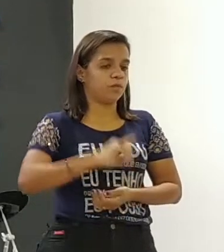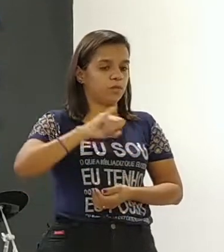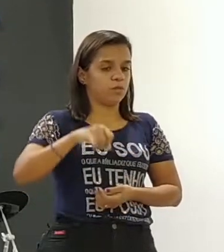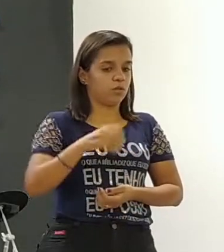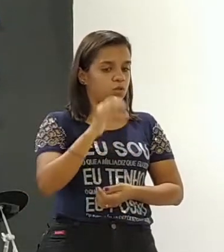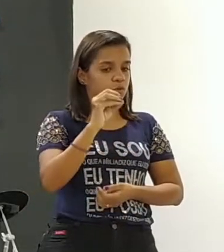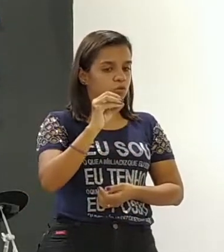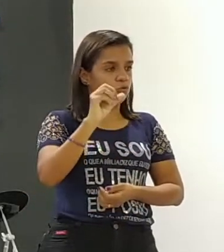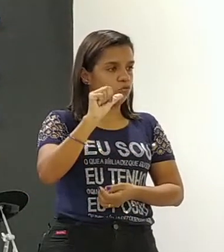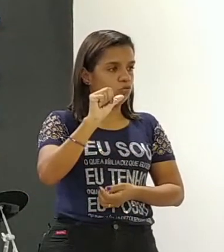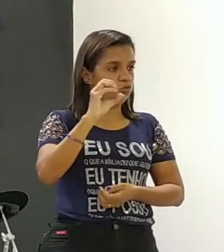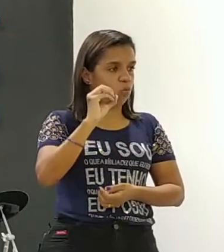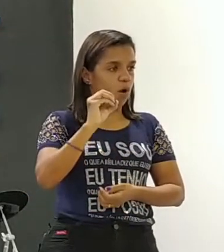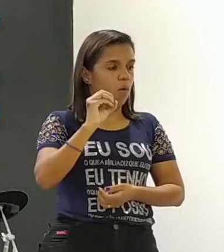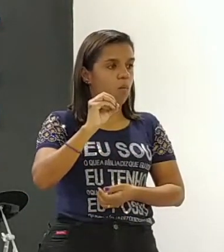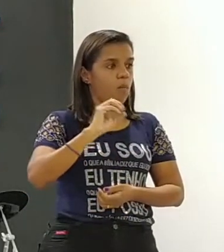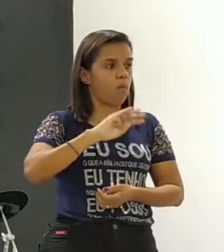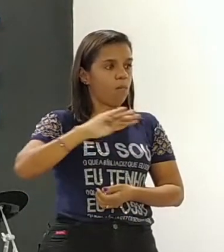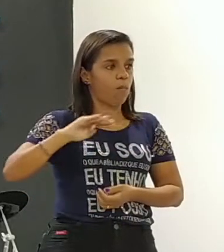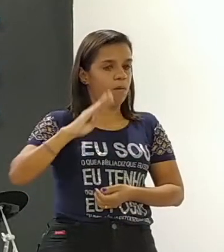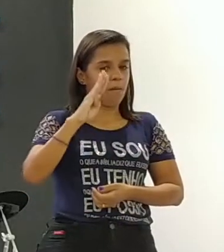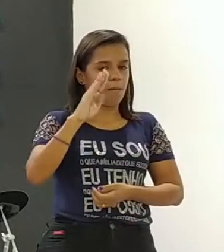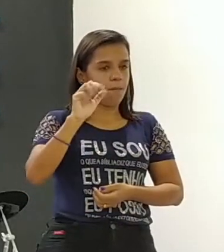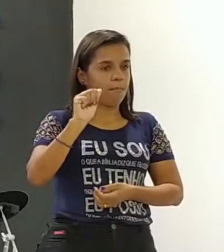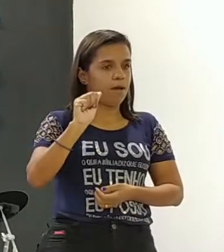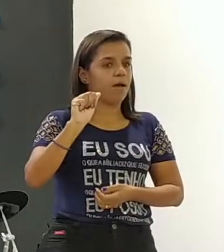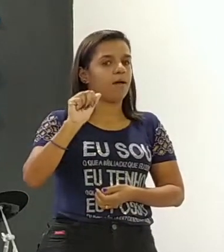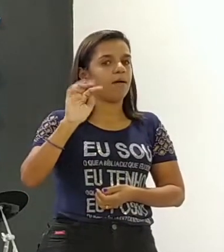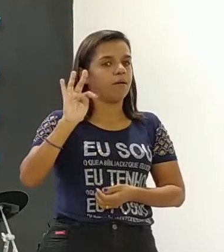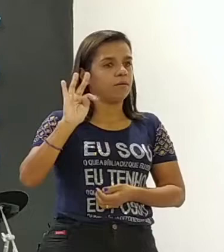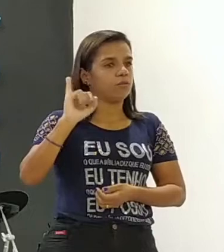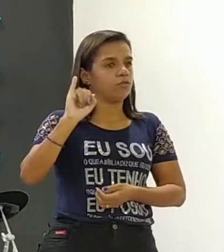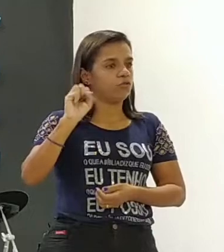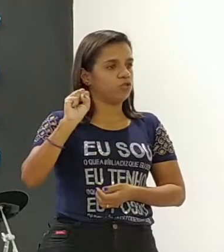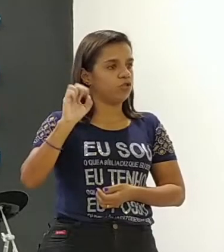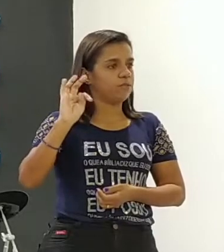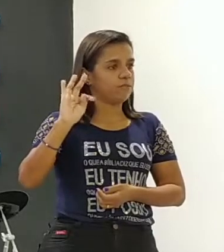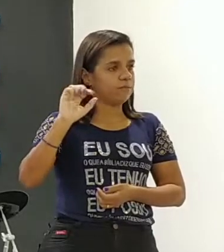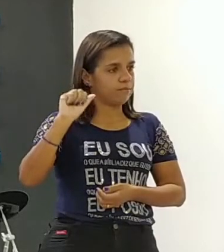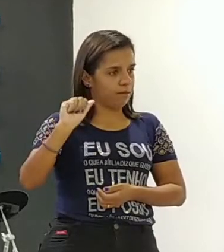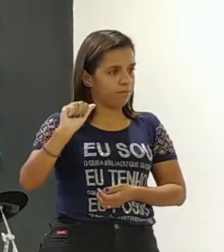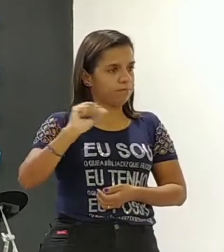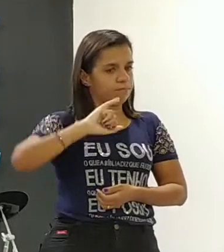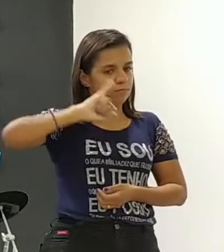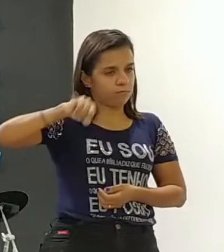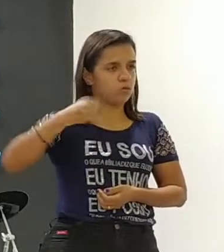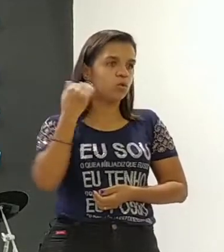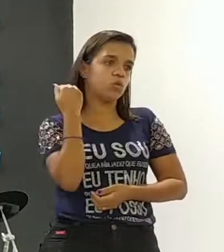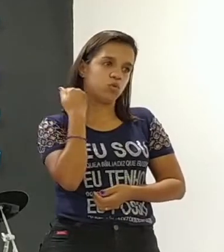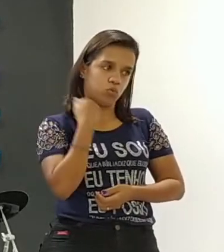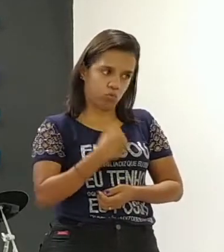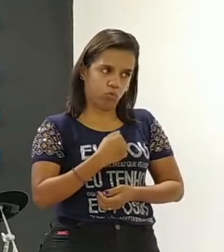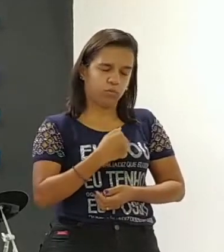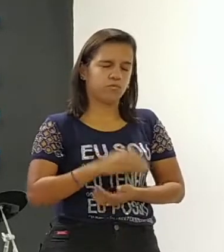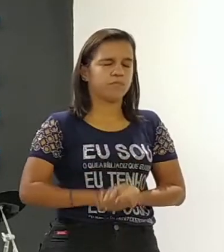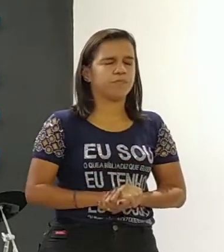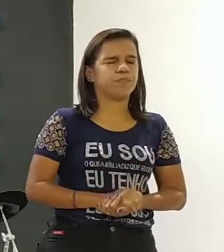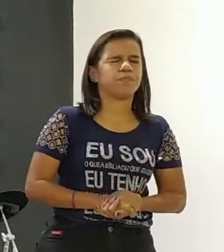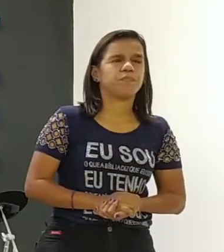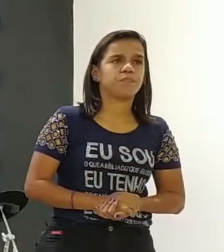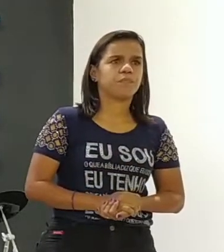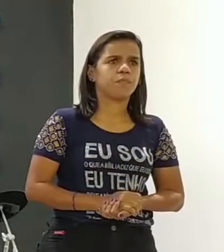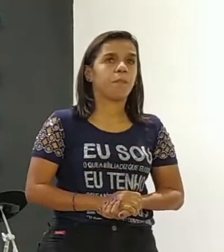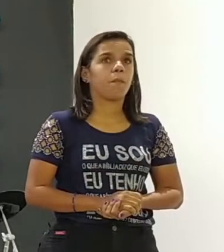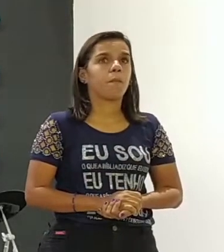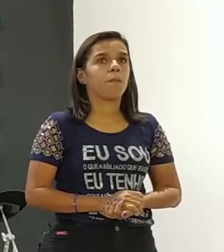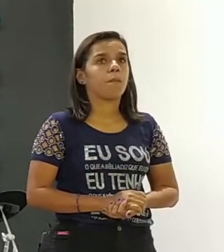João Batista. A Bíblia fala que João era nada mais, nada menos que aquele homem que você chamava ele, irmão, vem pregar no